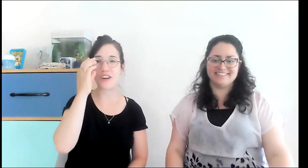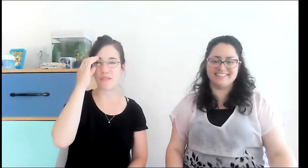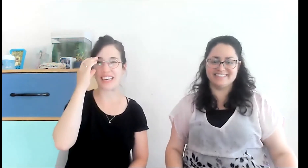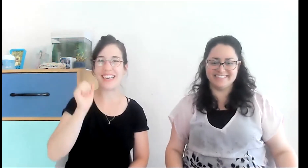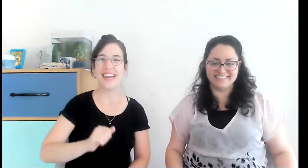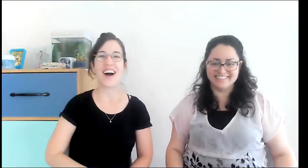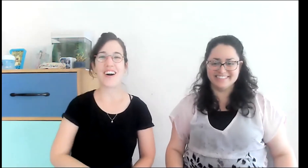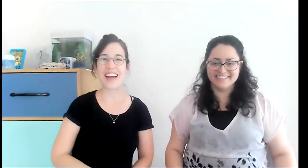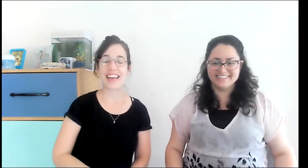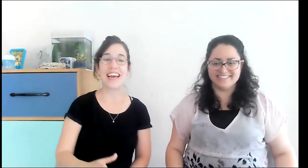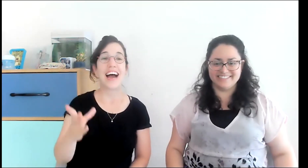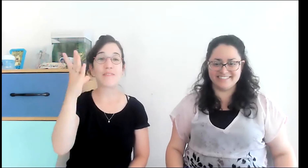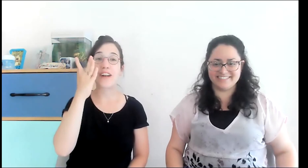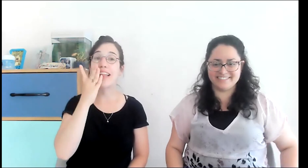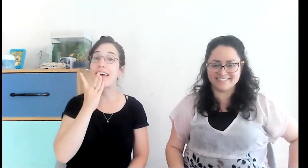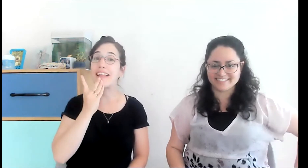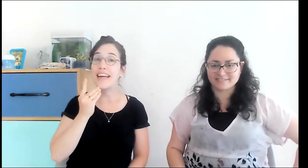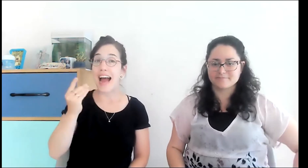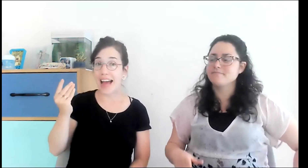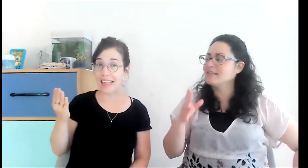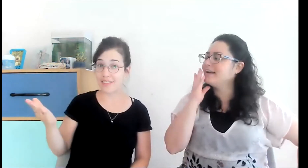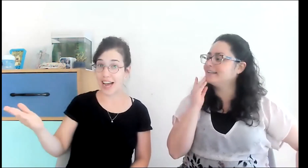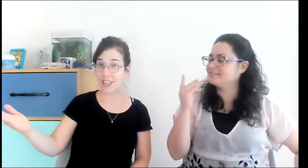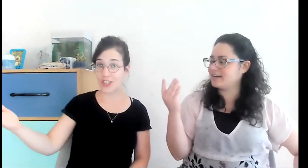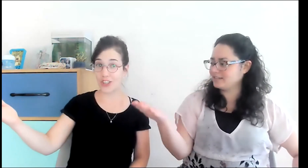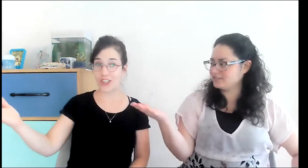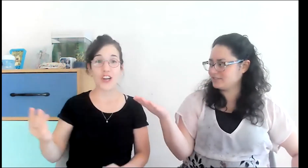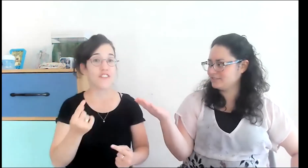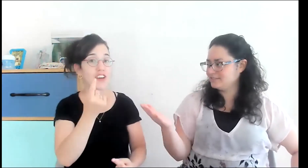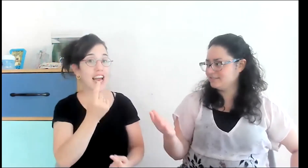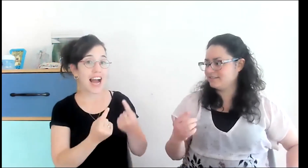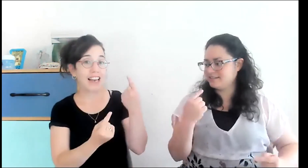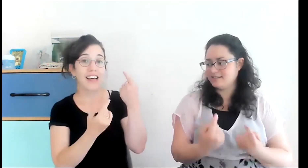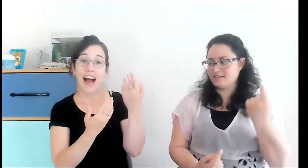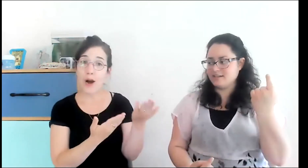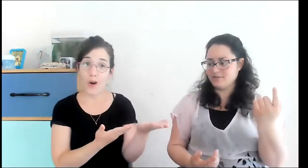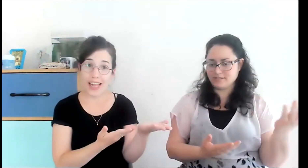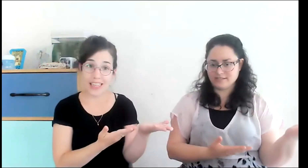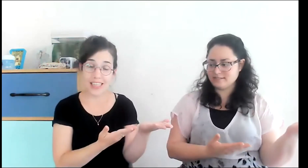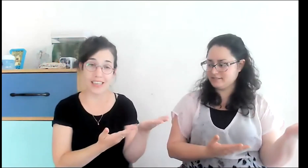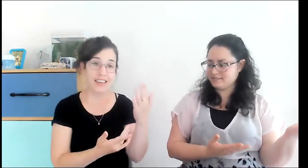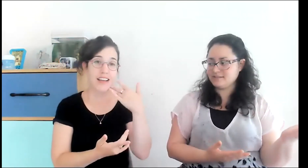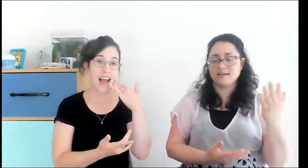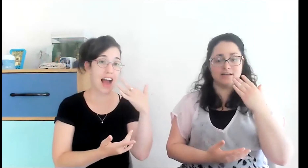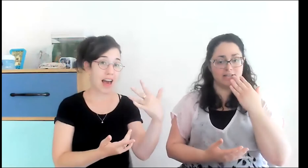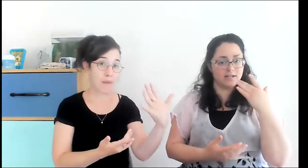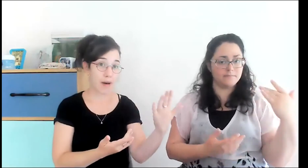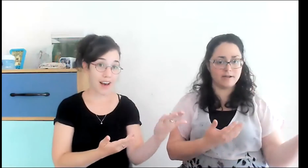יופי. אוקיי, אז בואו נתחיל. על הדבש ועל העוקץ. על המר